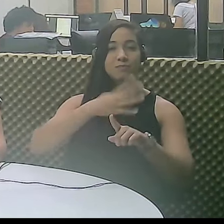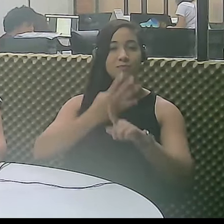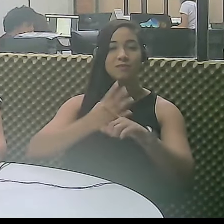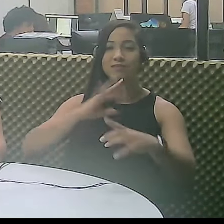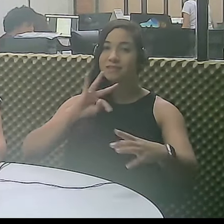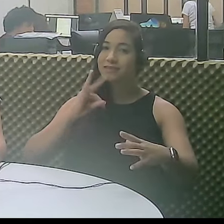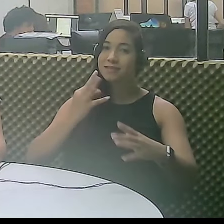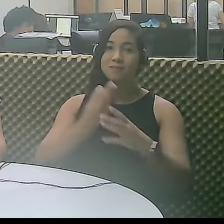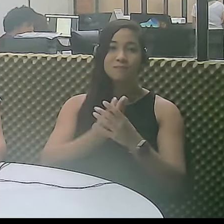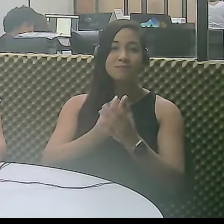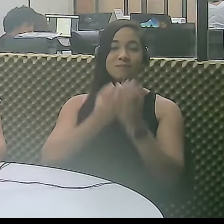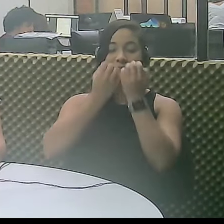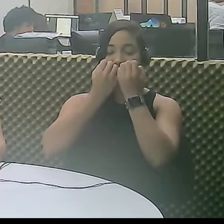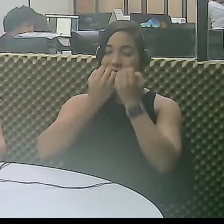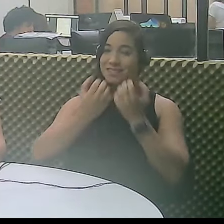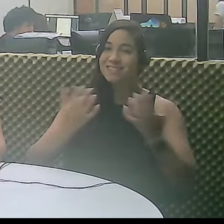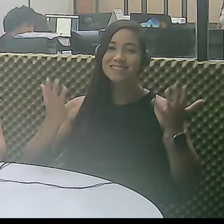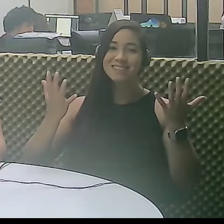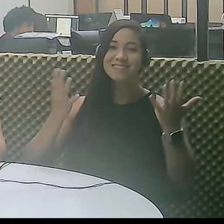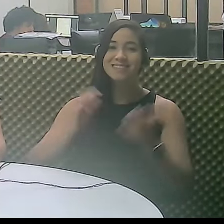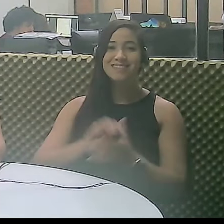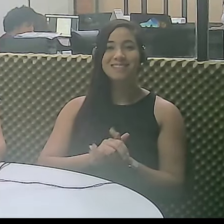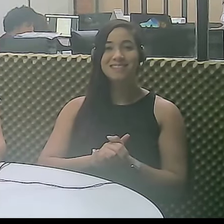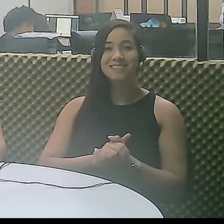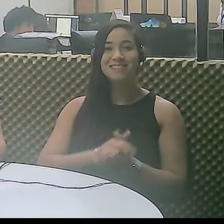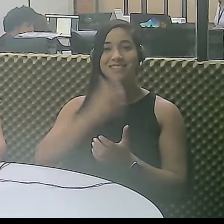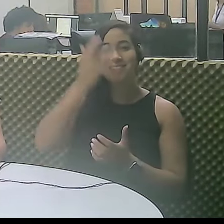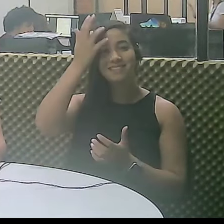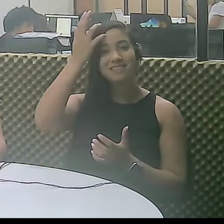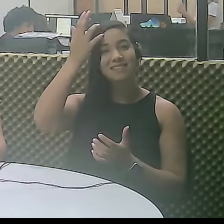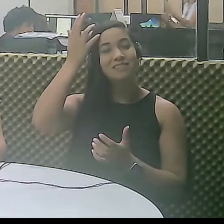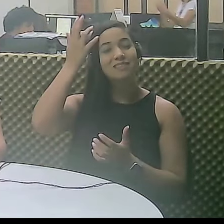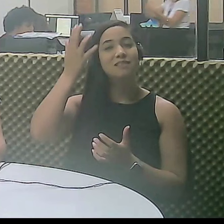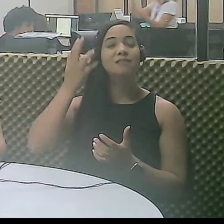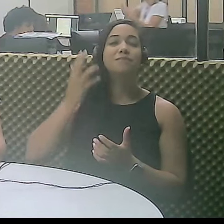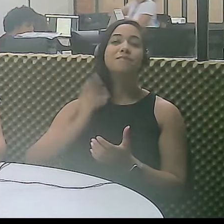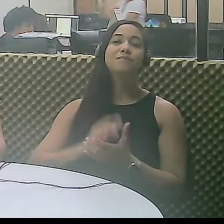Fazer mais é incluir, é fazer bem.